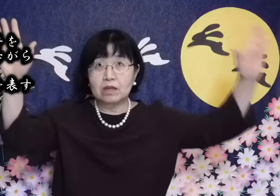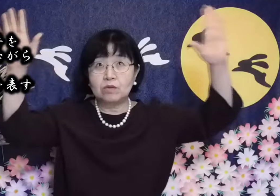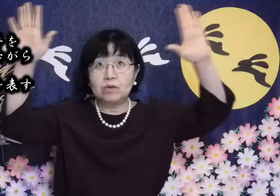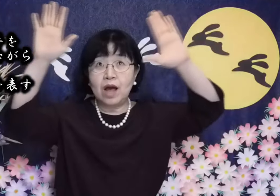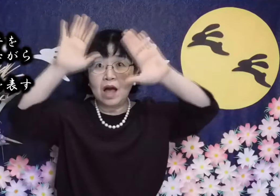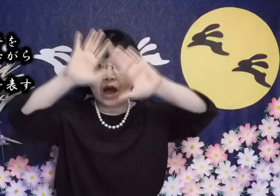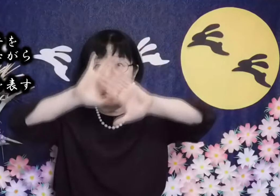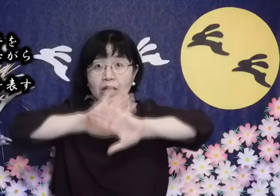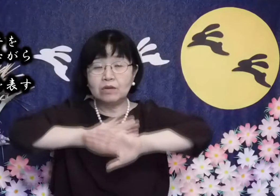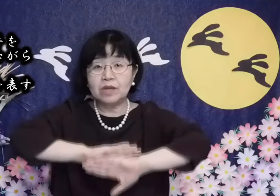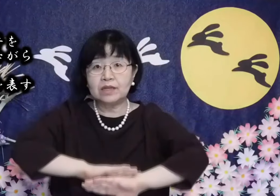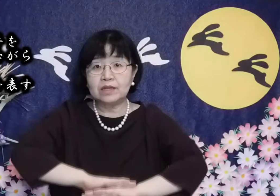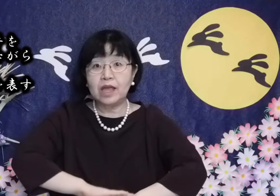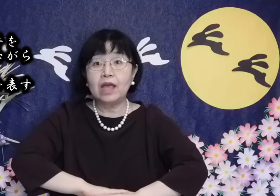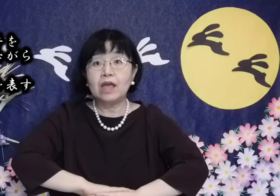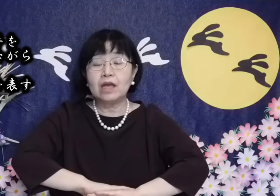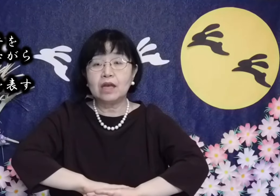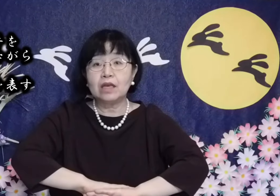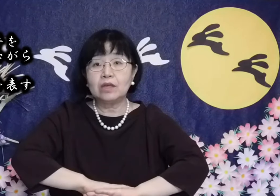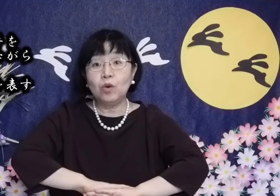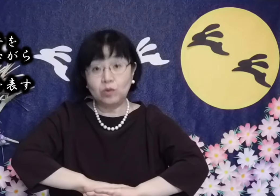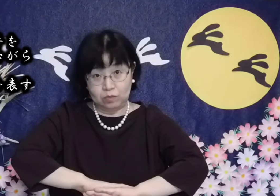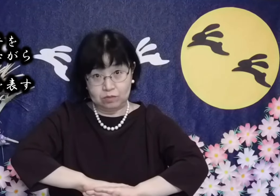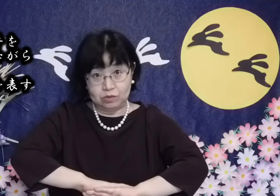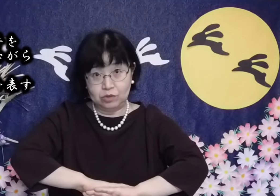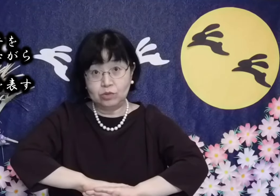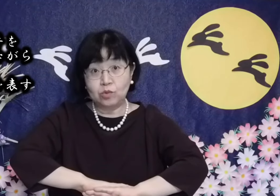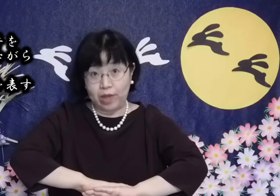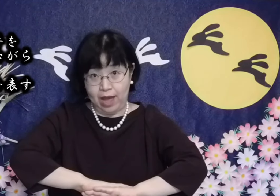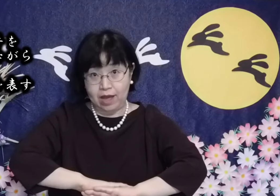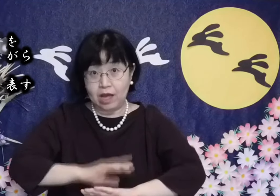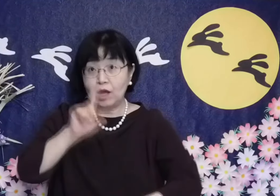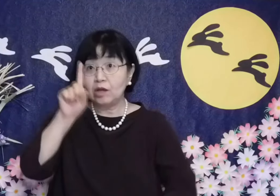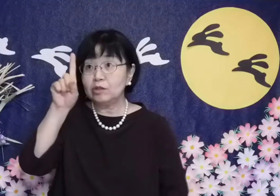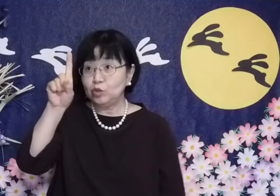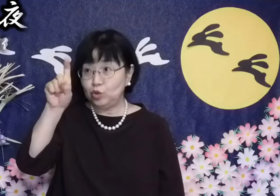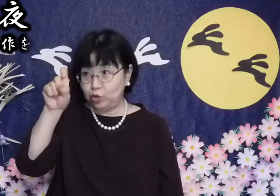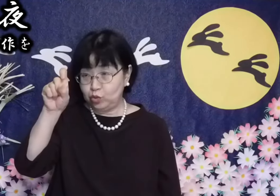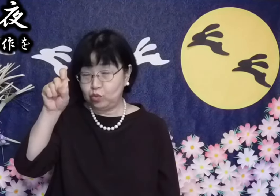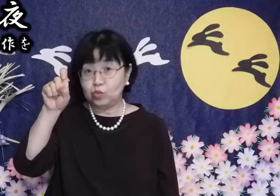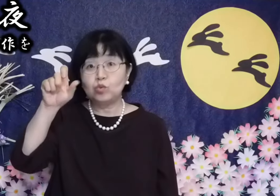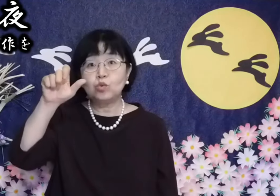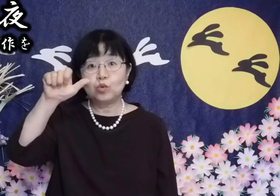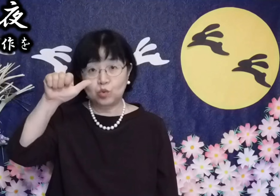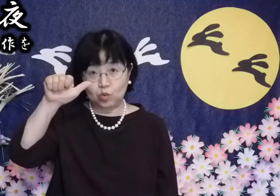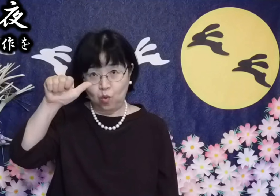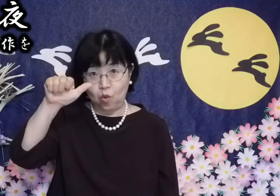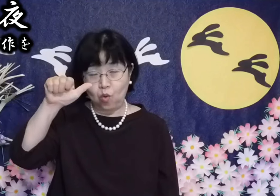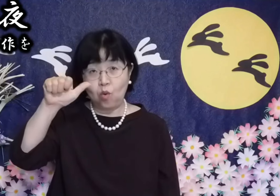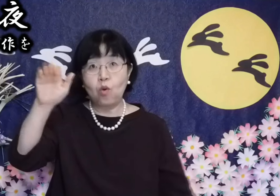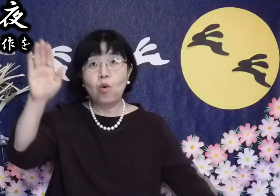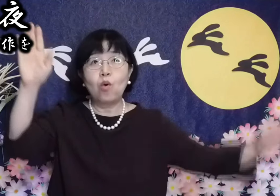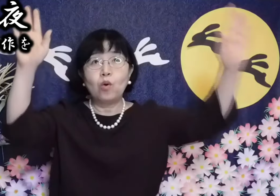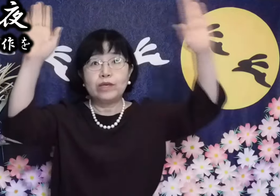5、暗くなって夜、十五夜、十 五、